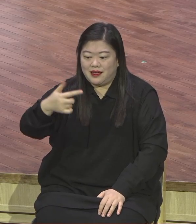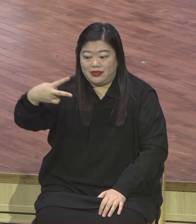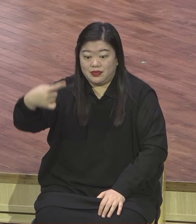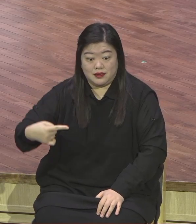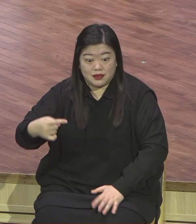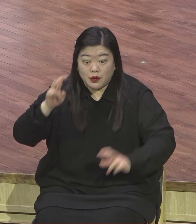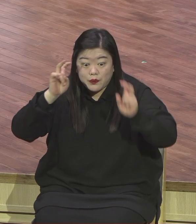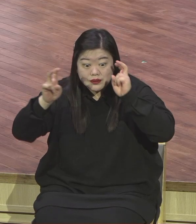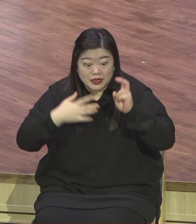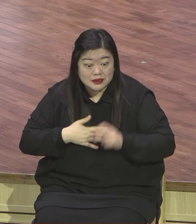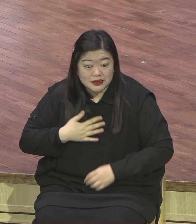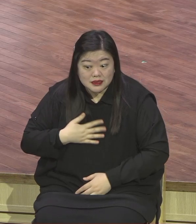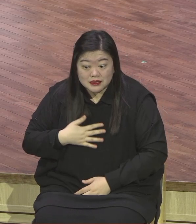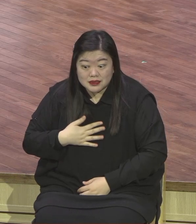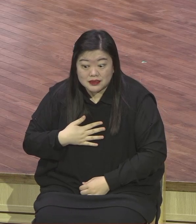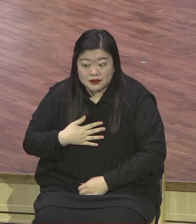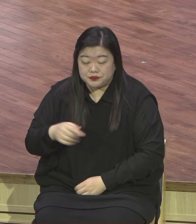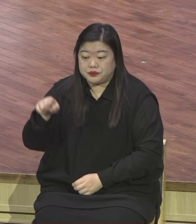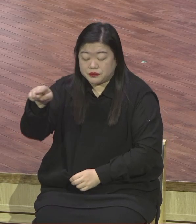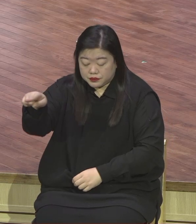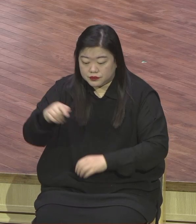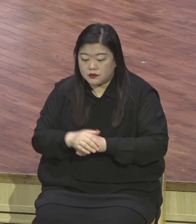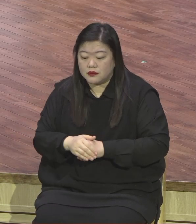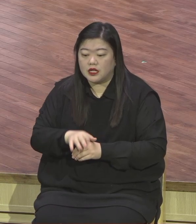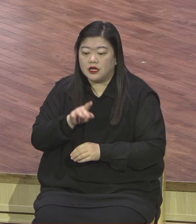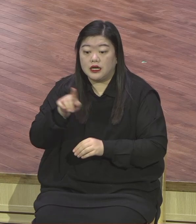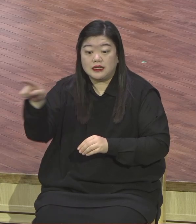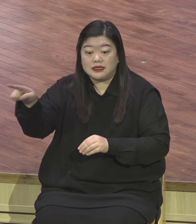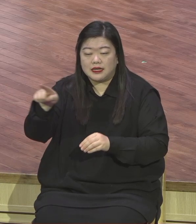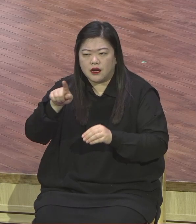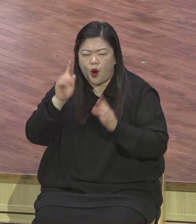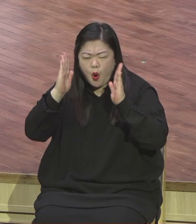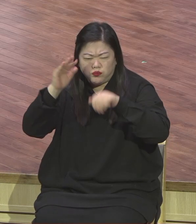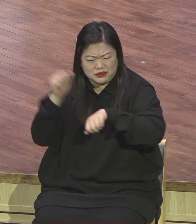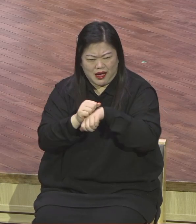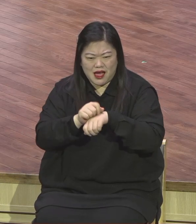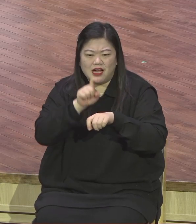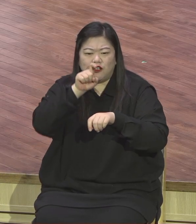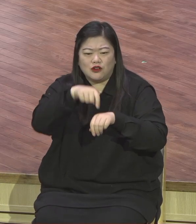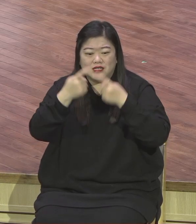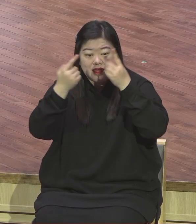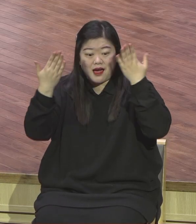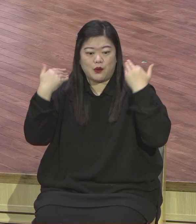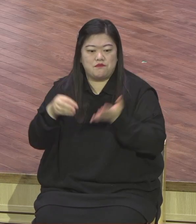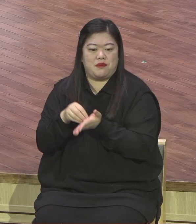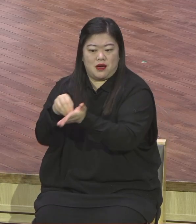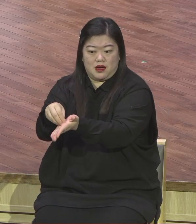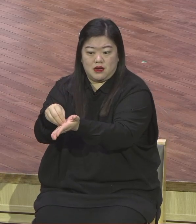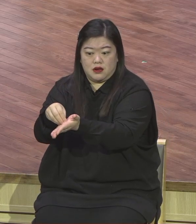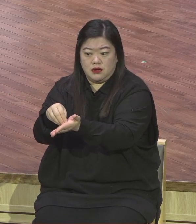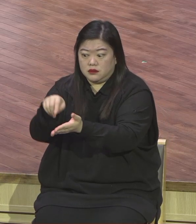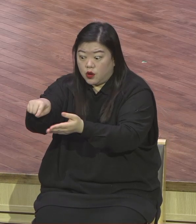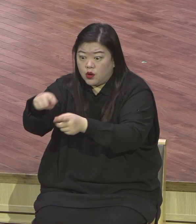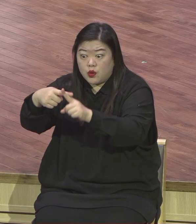예수 믿는다 연세대 다니면 예수 믿어버렸어. 집에서 호적 파서 쫓겨난 사람이에요.